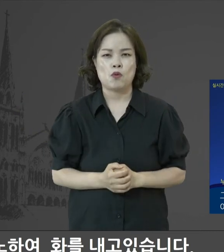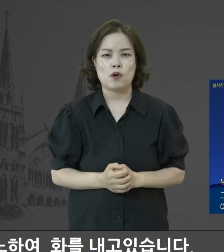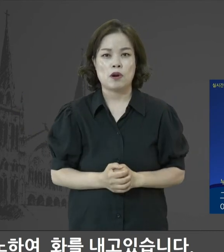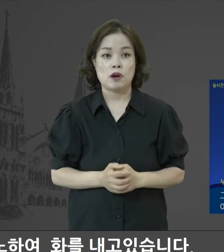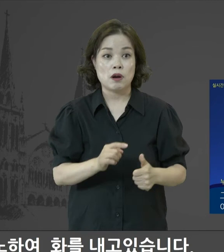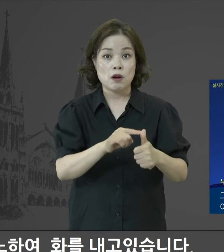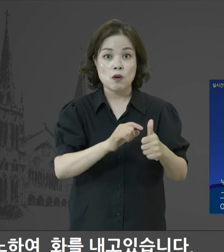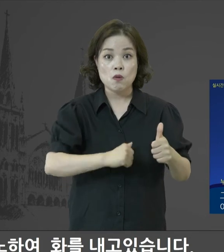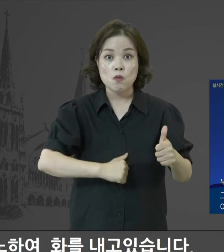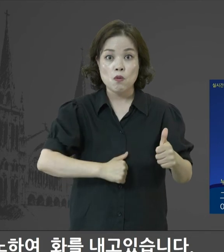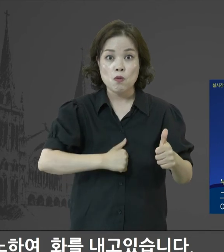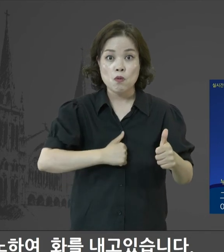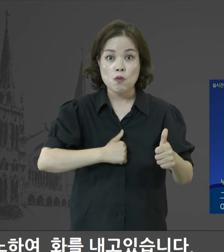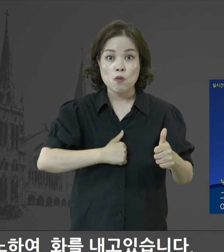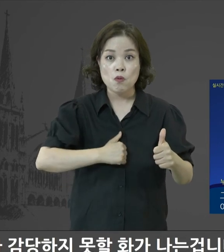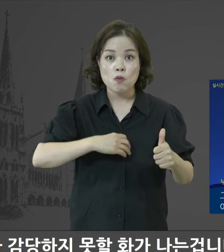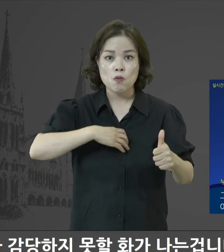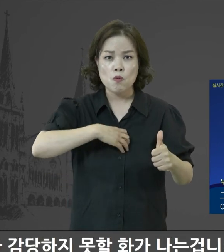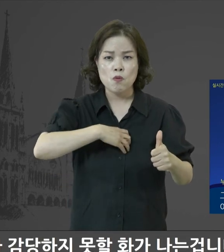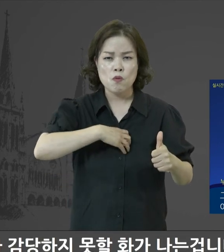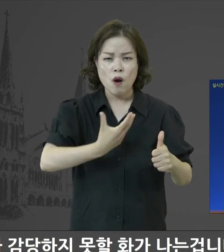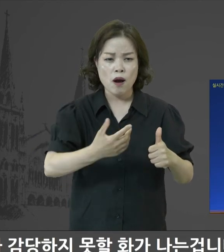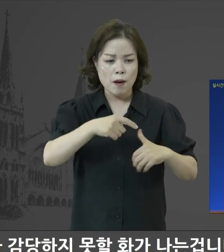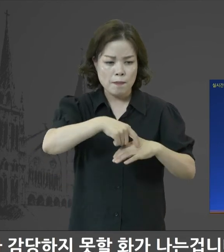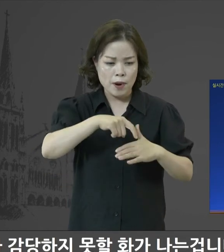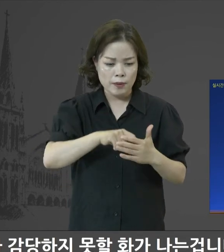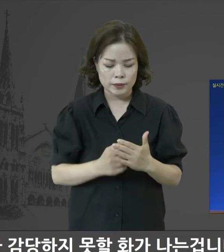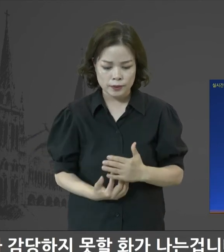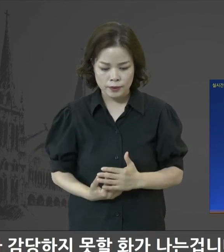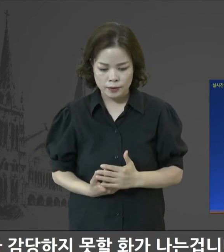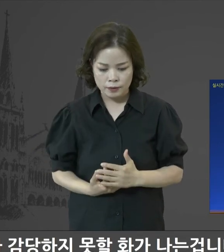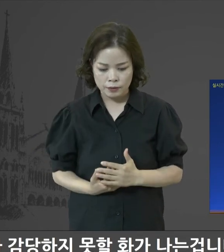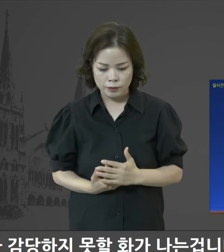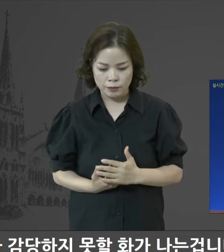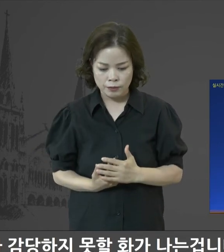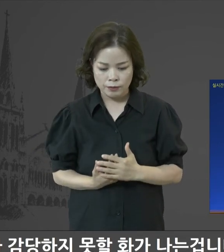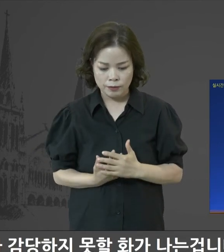그 화가 마음속 깊은 곳에 자리 잡고 있어요.